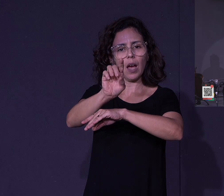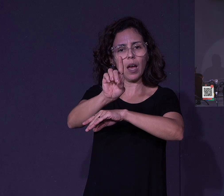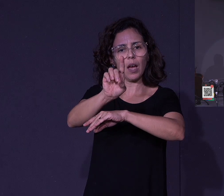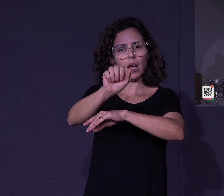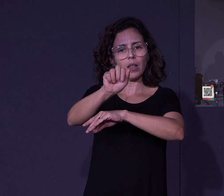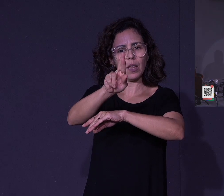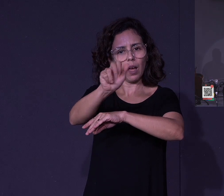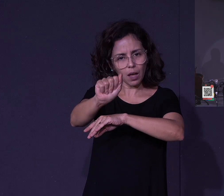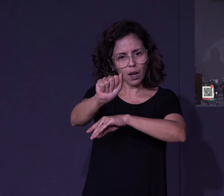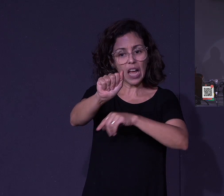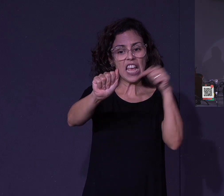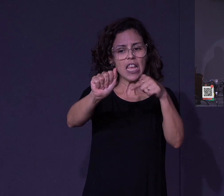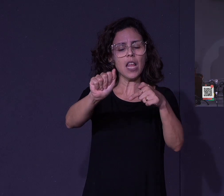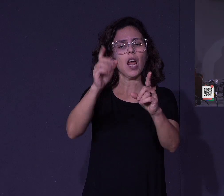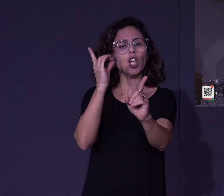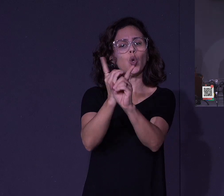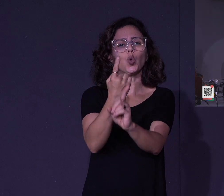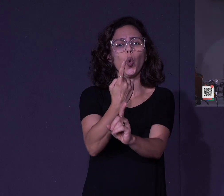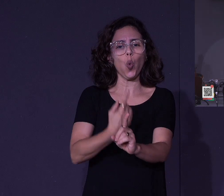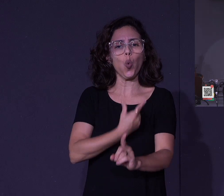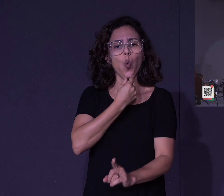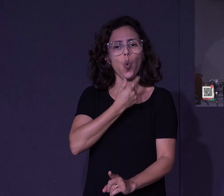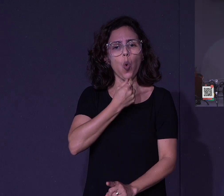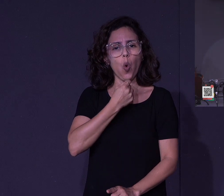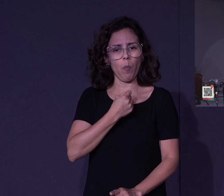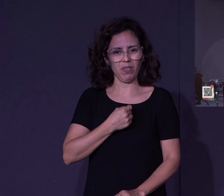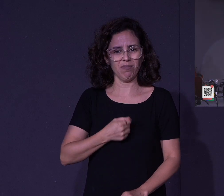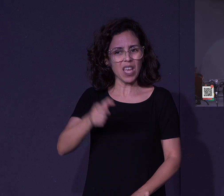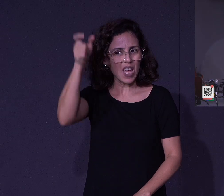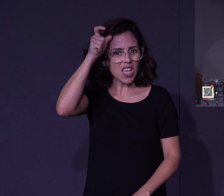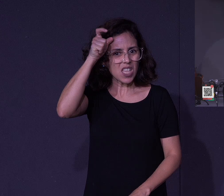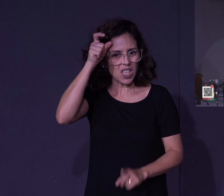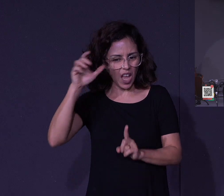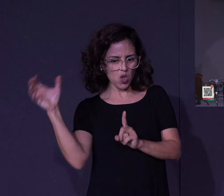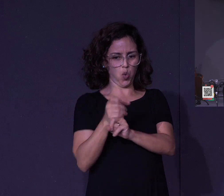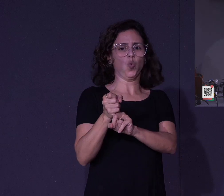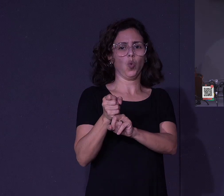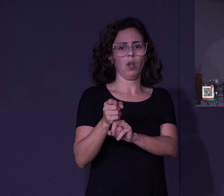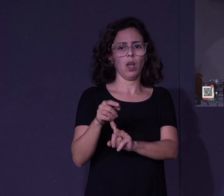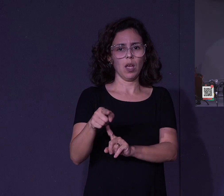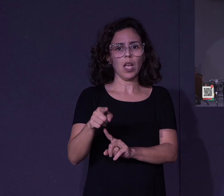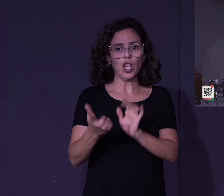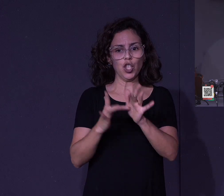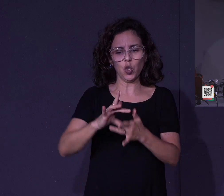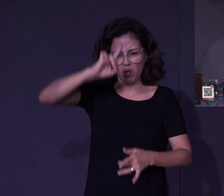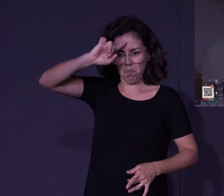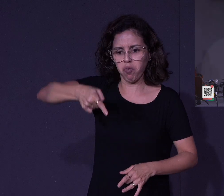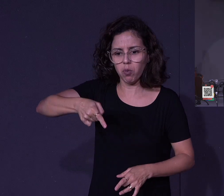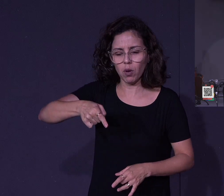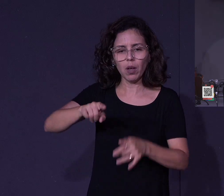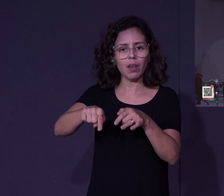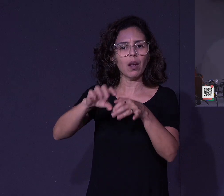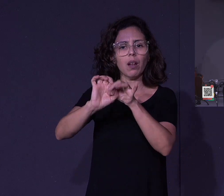Ele se move pelo Espírito. Está tudo dentro do cronograma do Senhor. Ele foi ali para